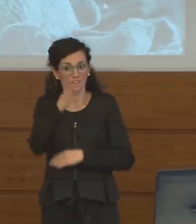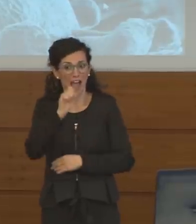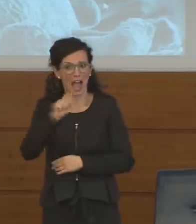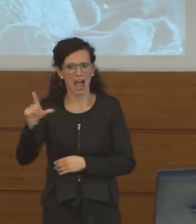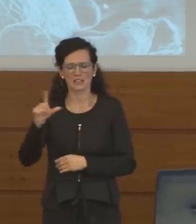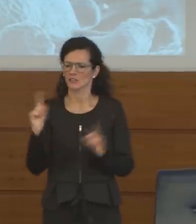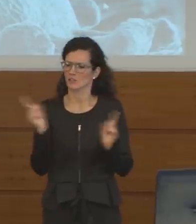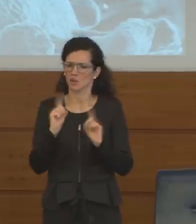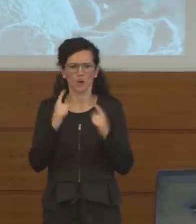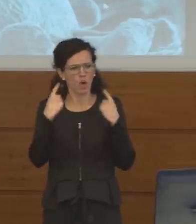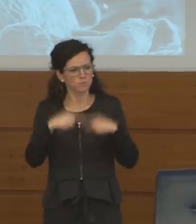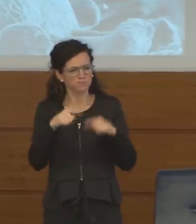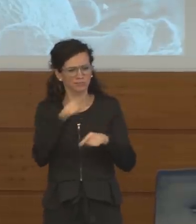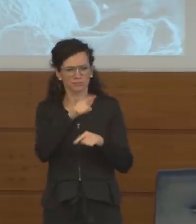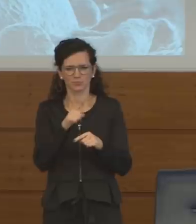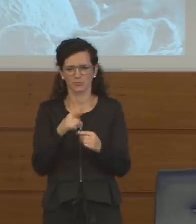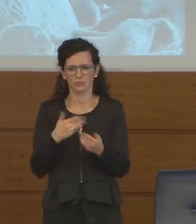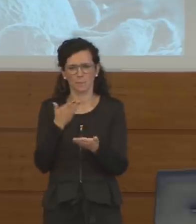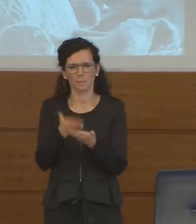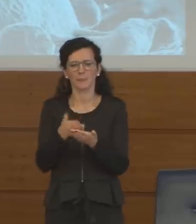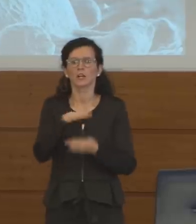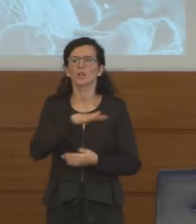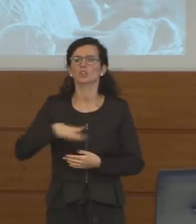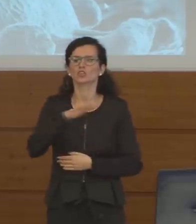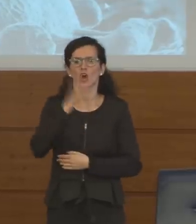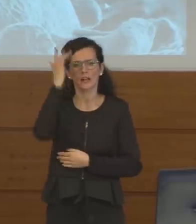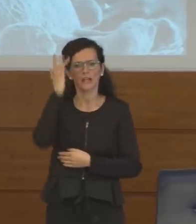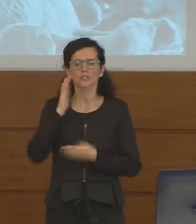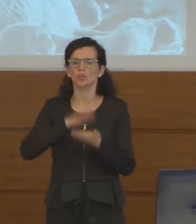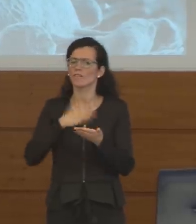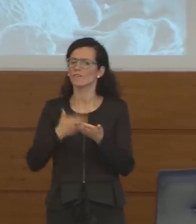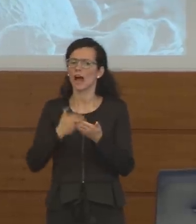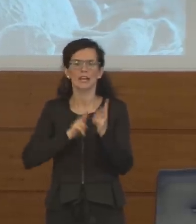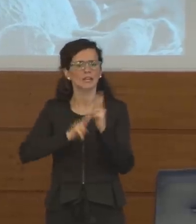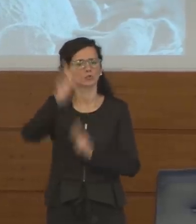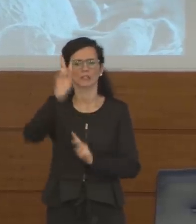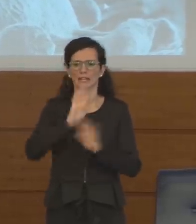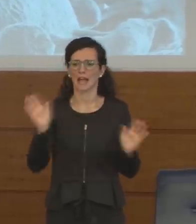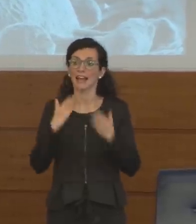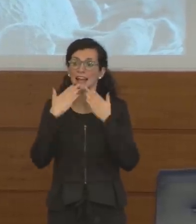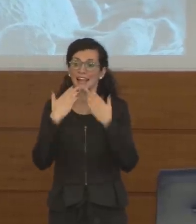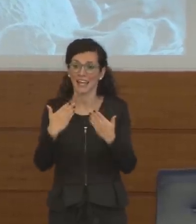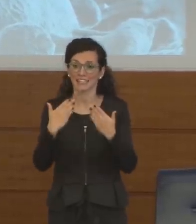il territorio nazionale, quella delle zone a rischio. Ok,